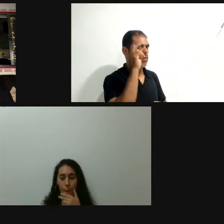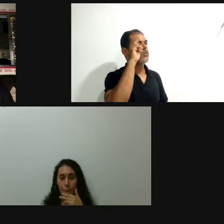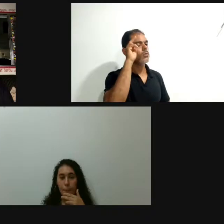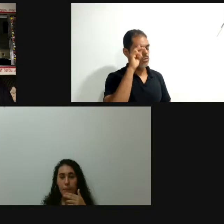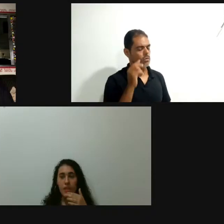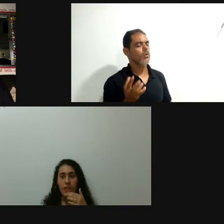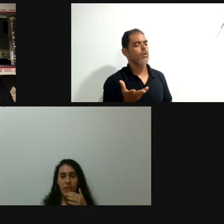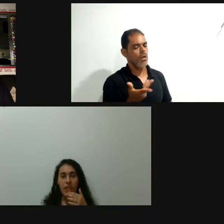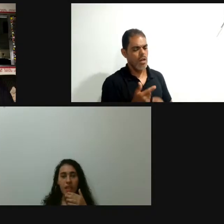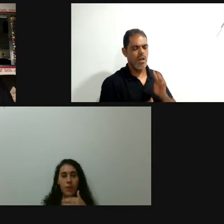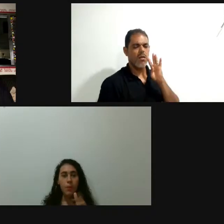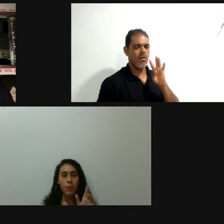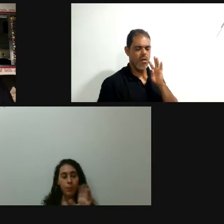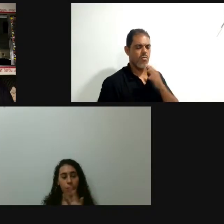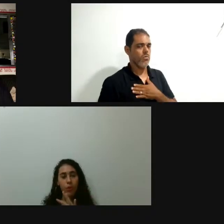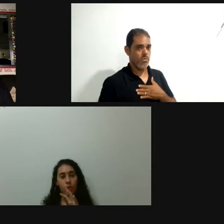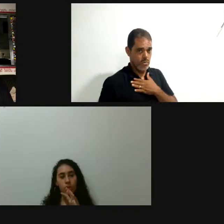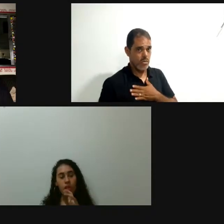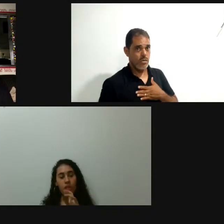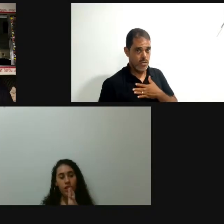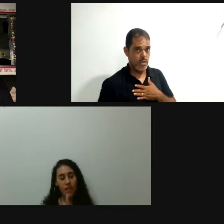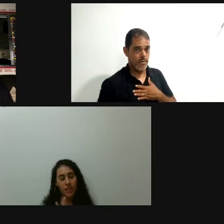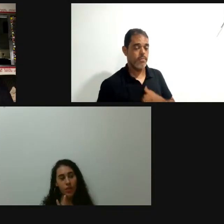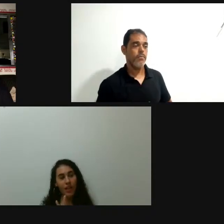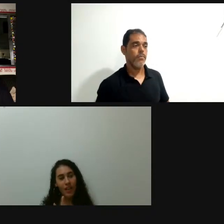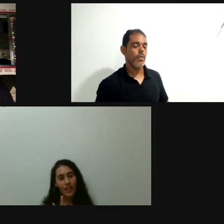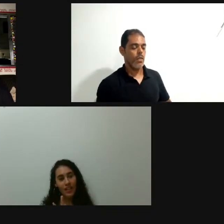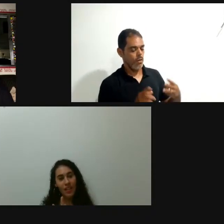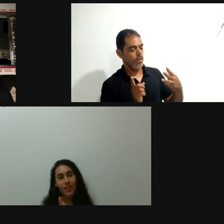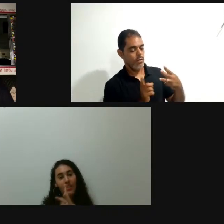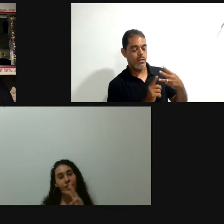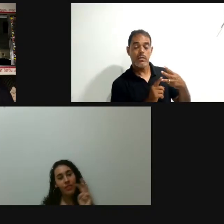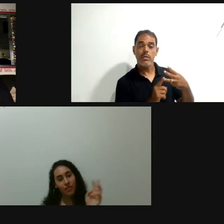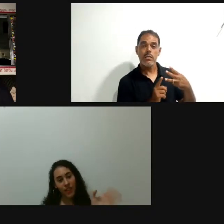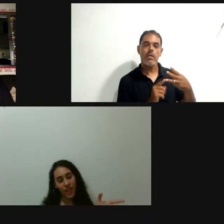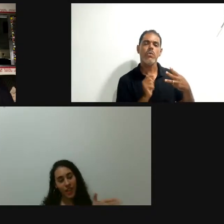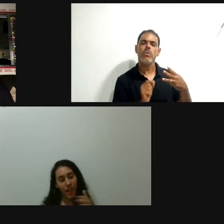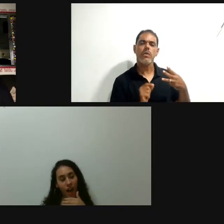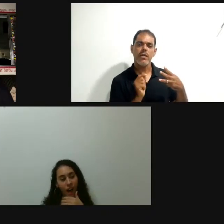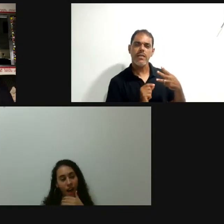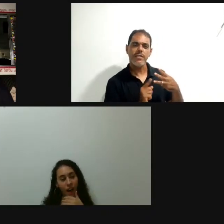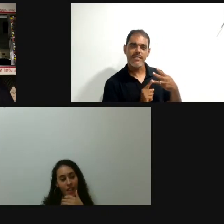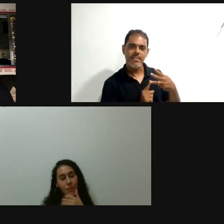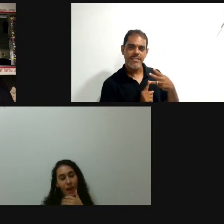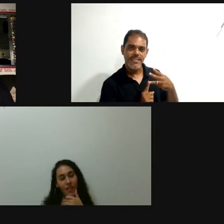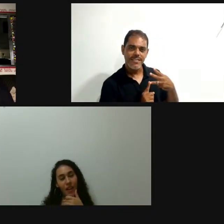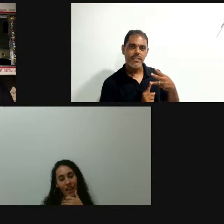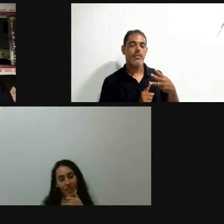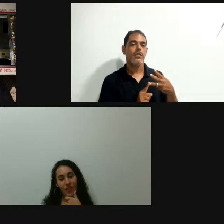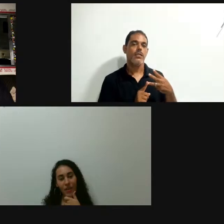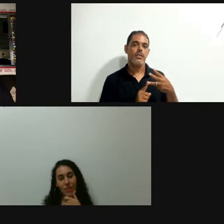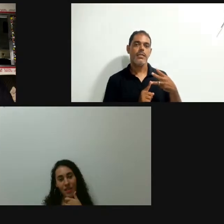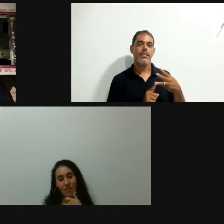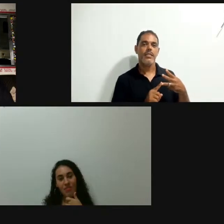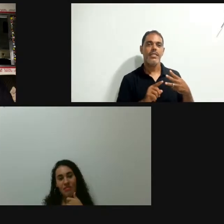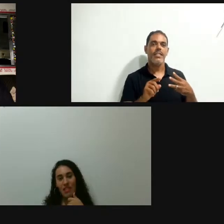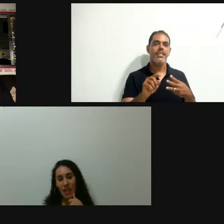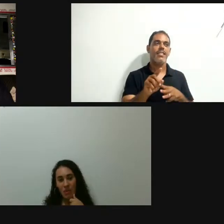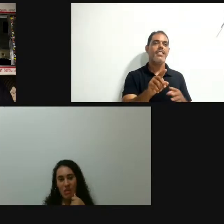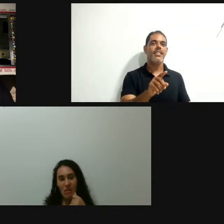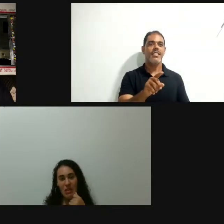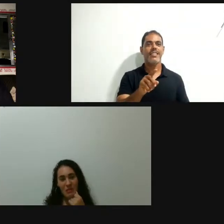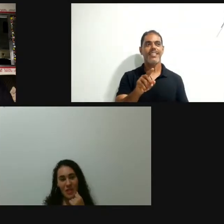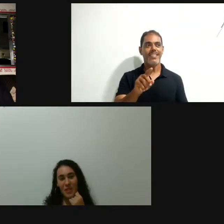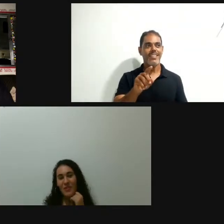muito. E, e em terceiro lugar nesse ranking vem a Spy X Family, que